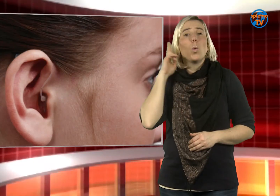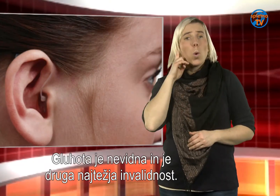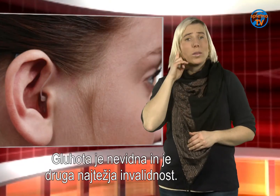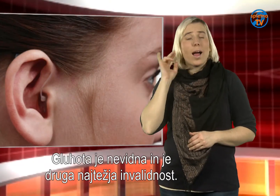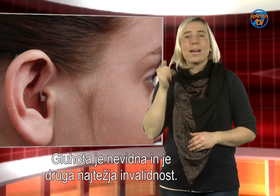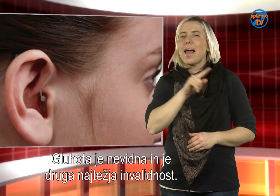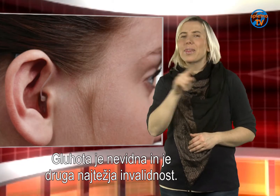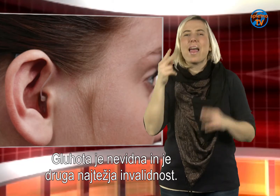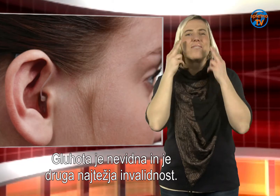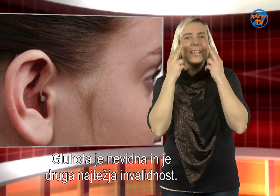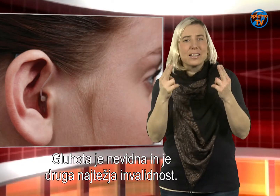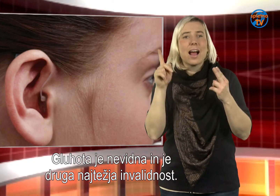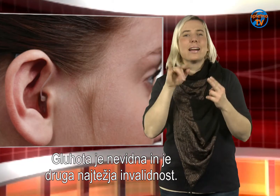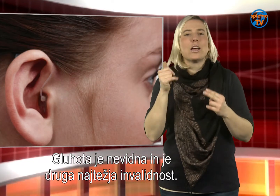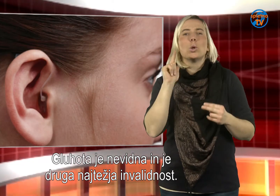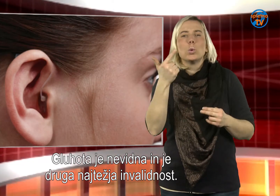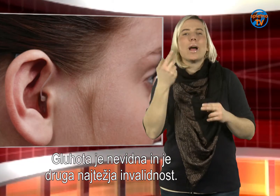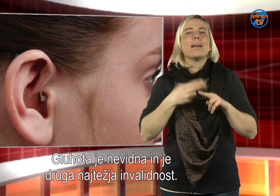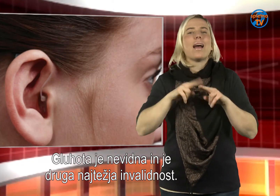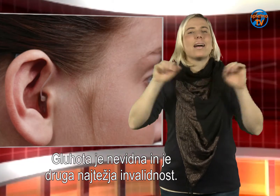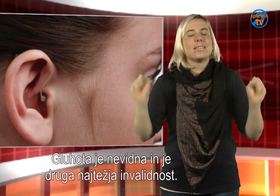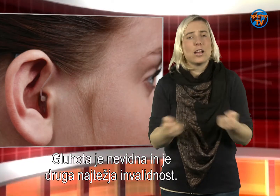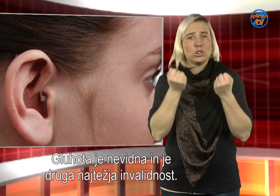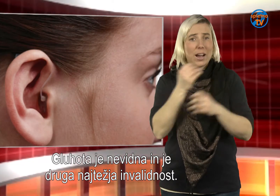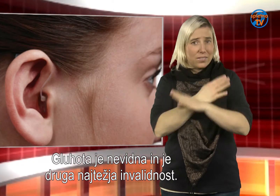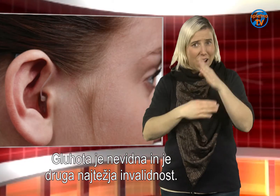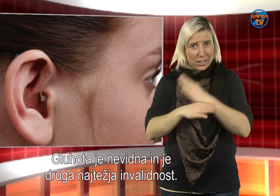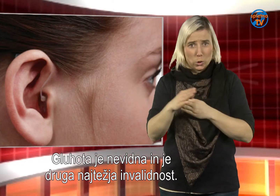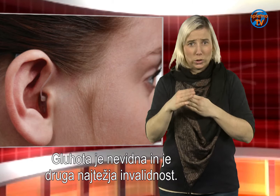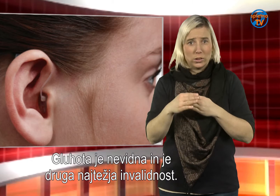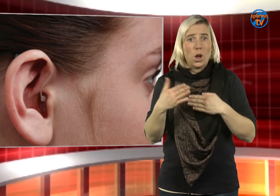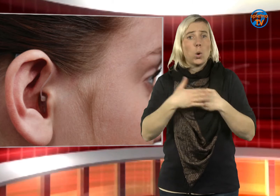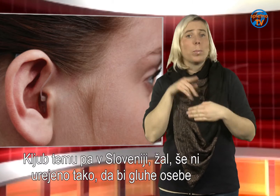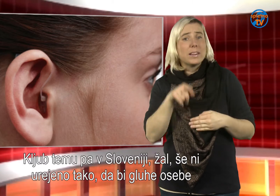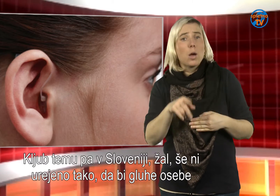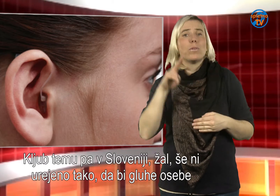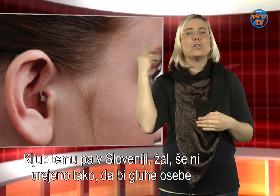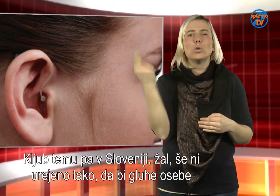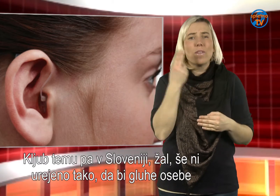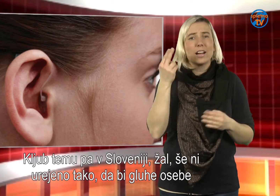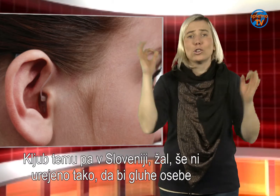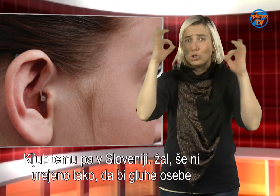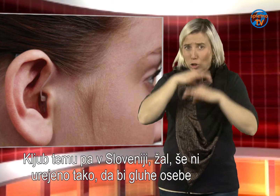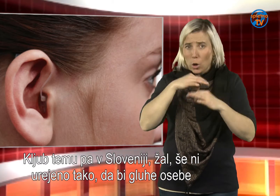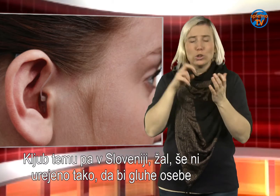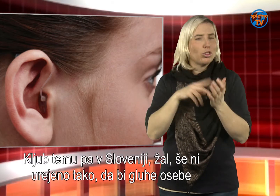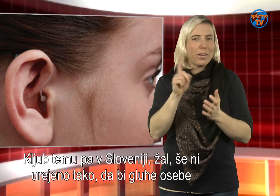Gluhota je nevidna in je druga najtežja invalidnost. Kljub temu pa v Sloveniji žal še ni